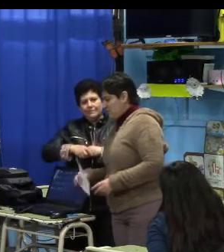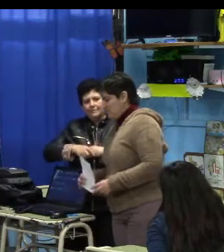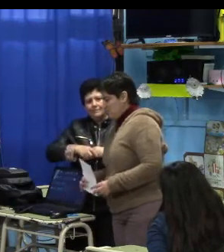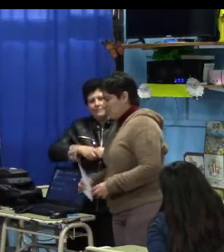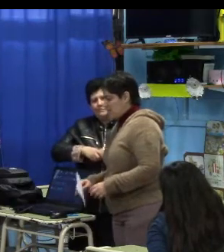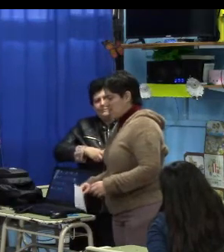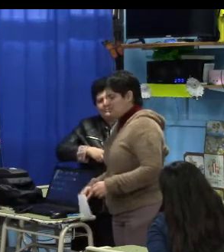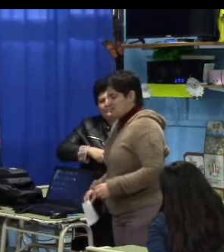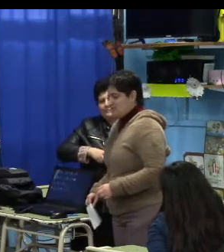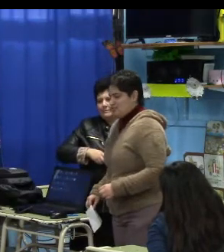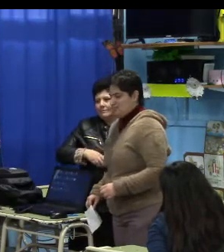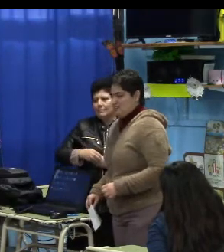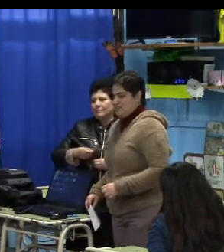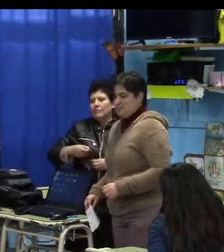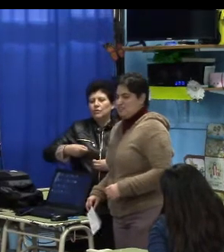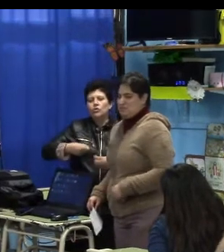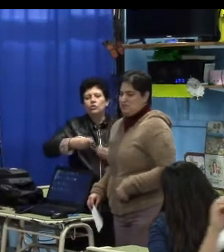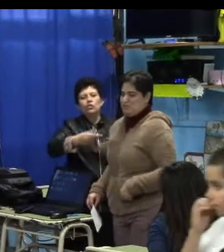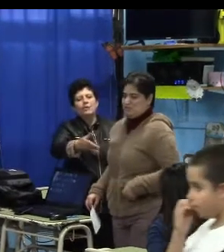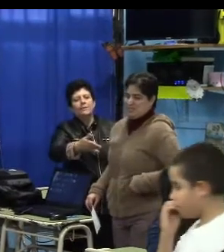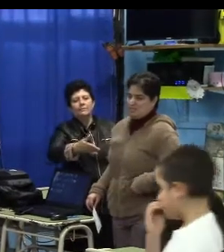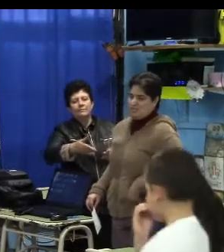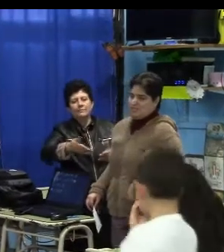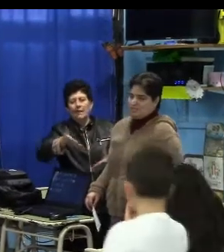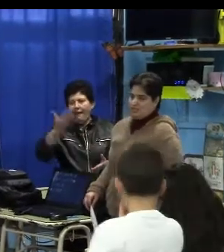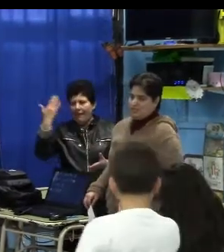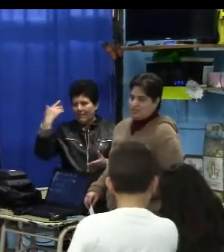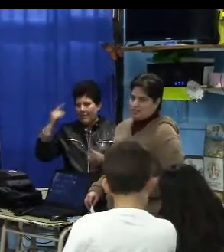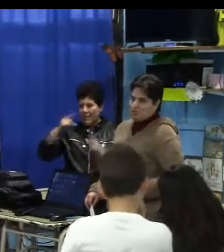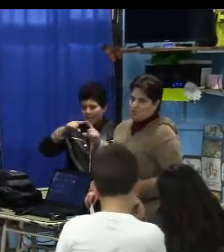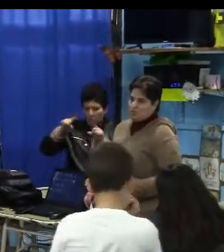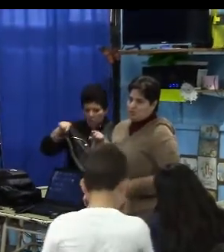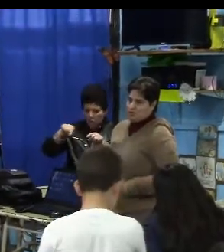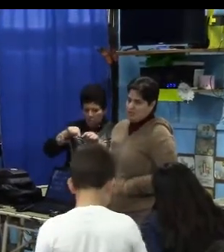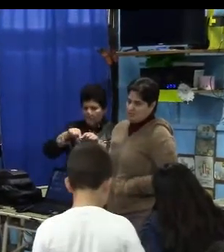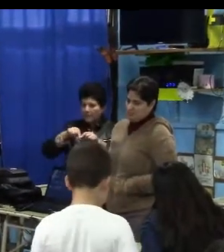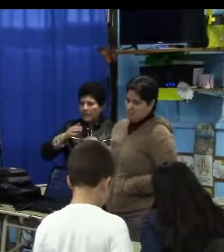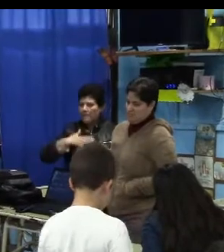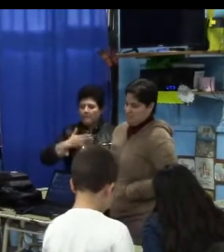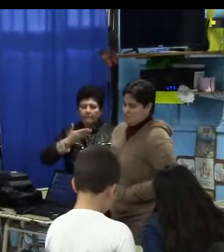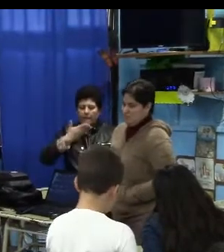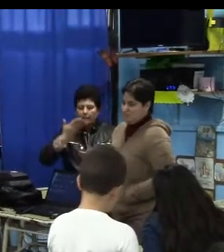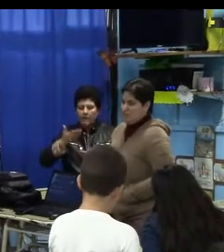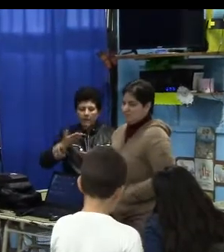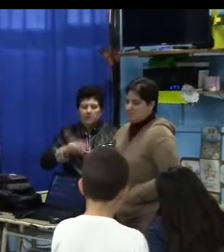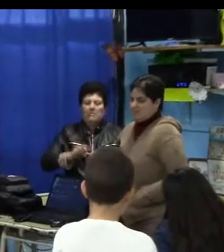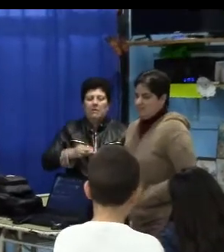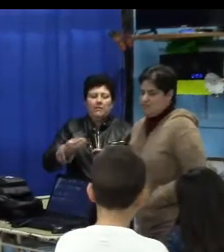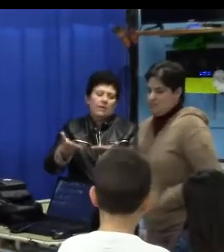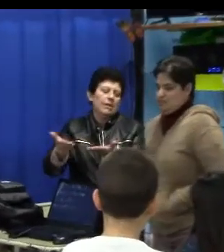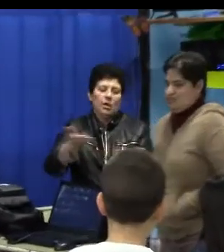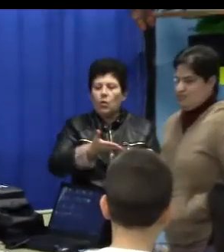Toma un cassette. Así que hemos dado los cassettes. En lugar de darle una hoja, le dio un